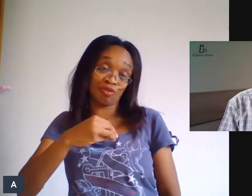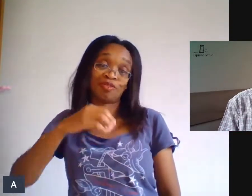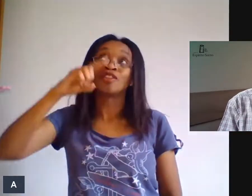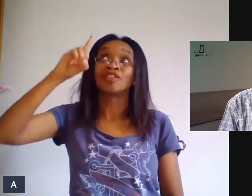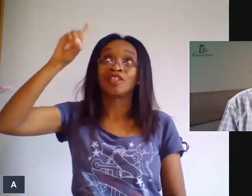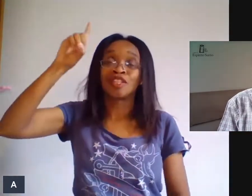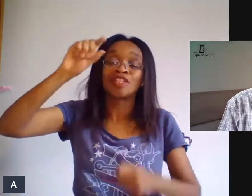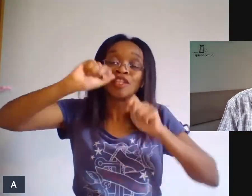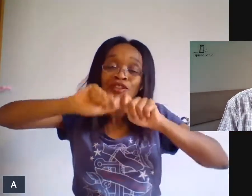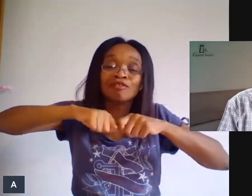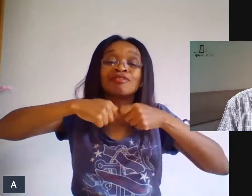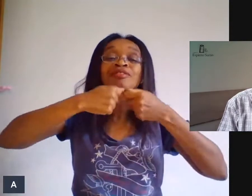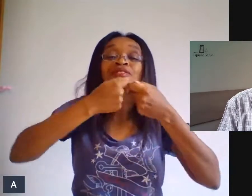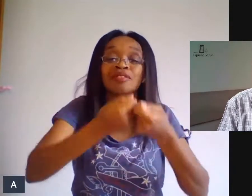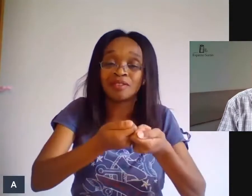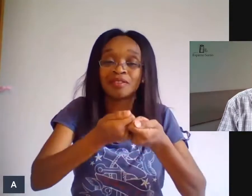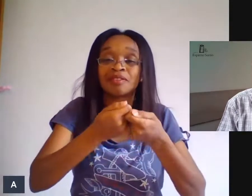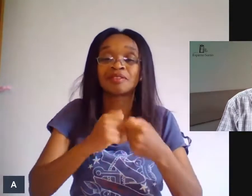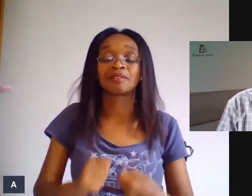essa propriedade,